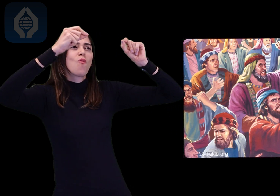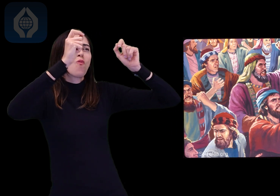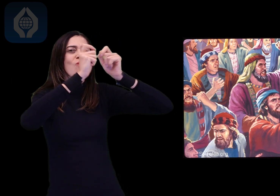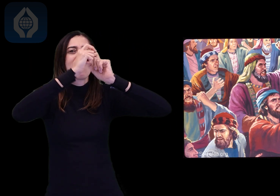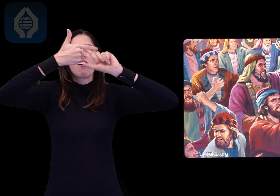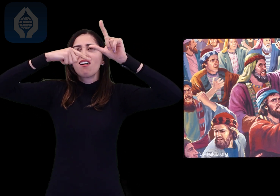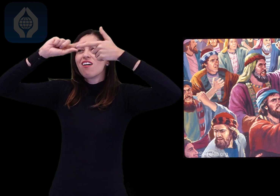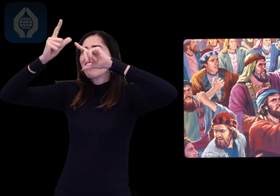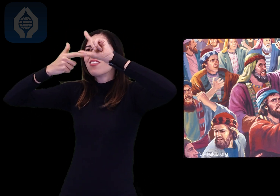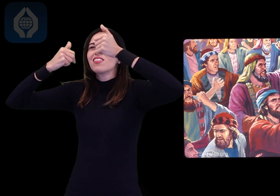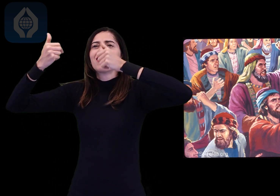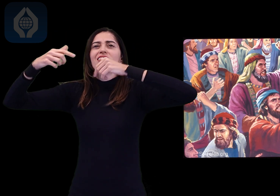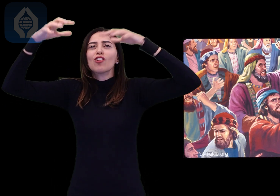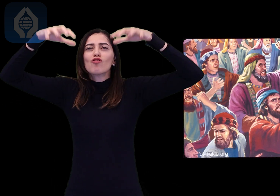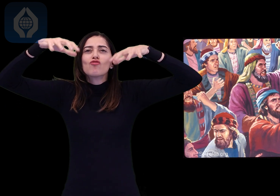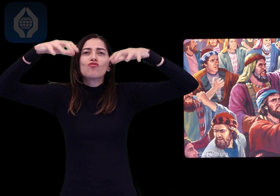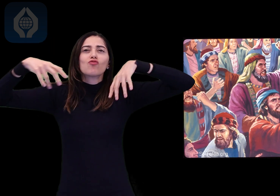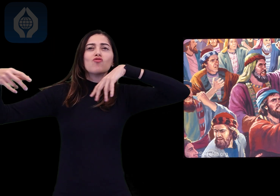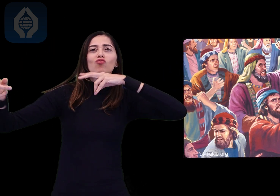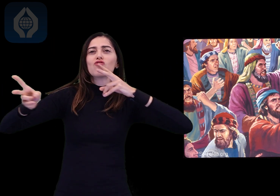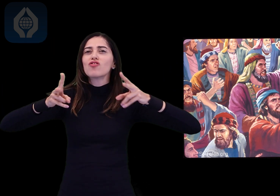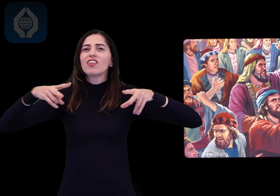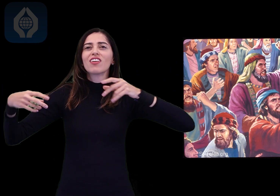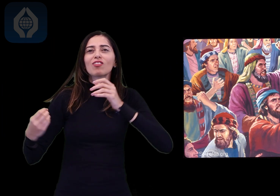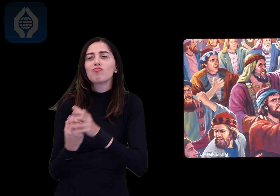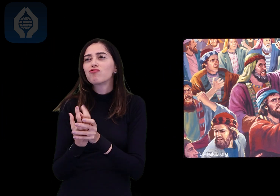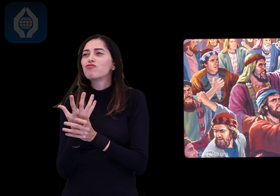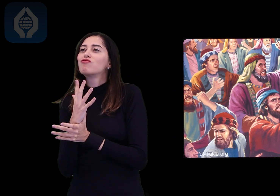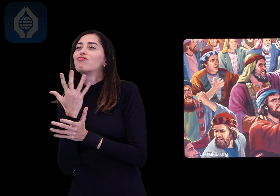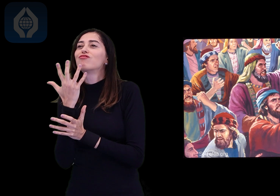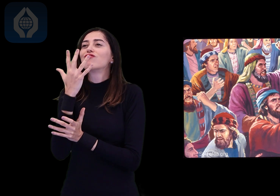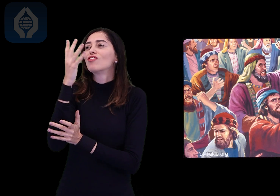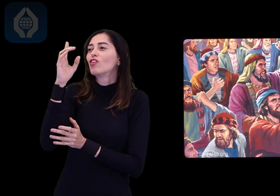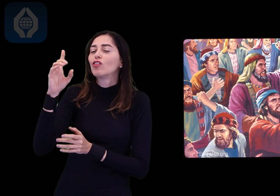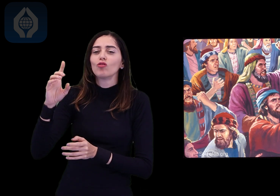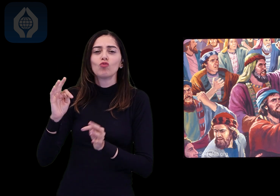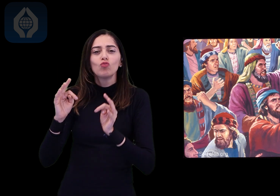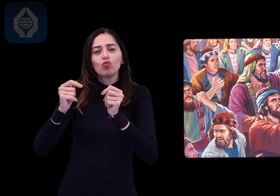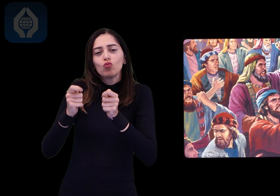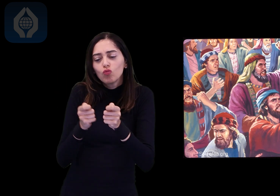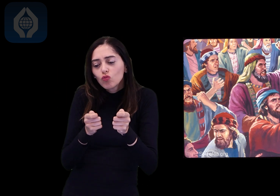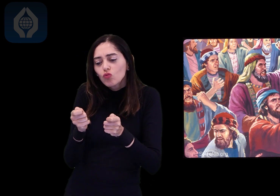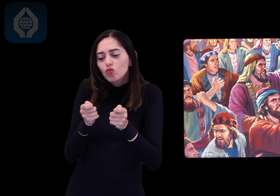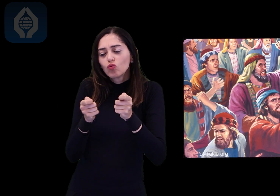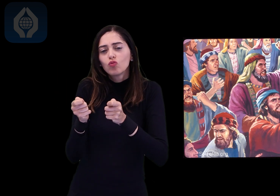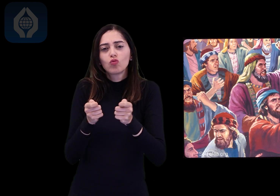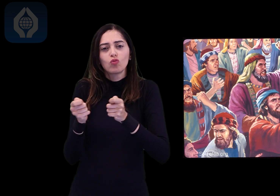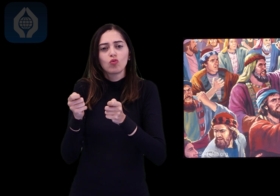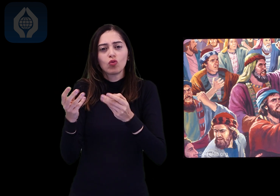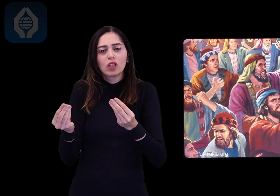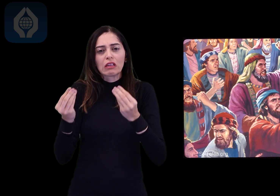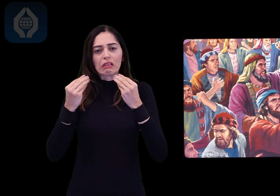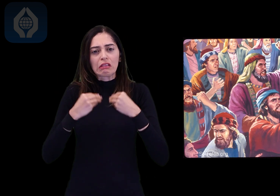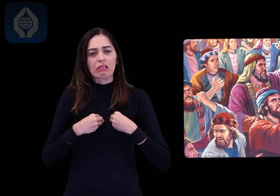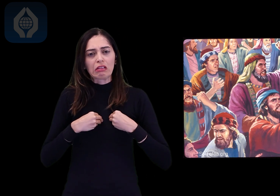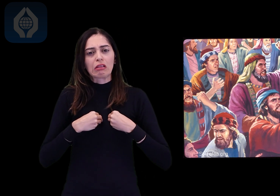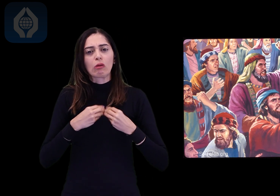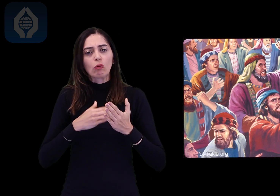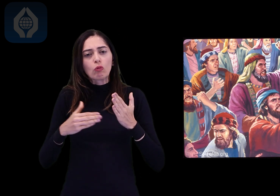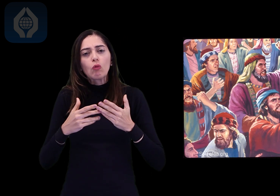lua, as estrelas. Ele manda a chuva e o vento. Faz tudo crescer. Todas as coisas estão sob seu controle. Ele nos deu todas